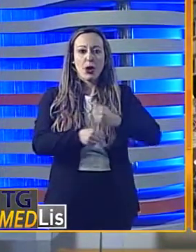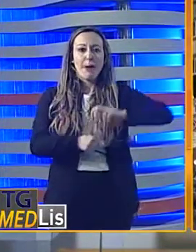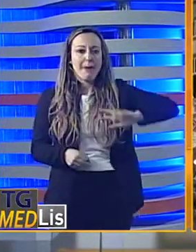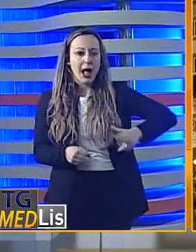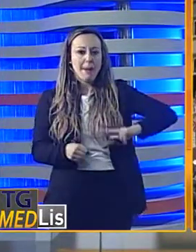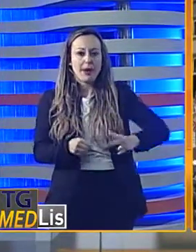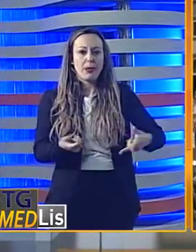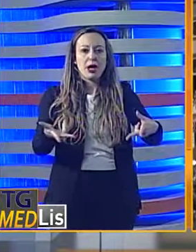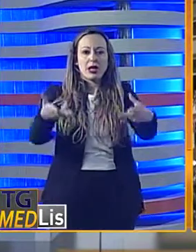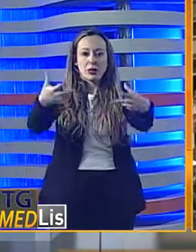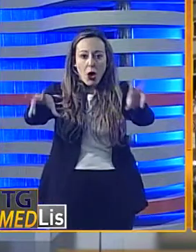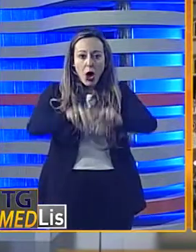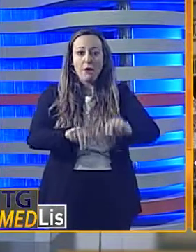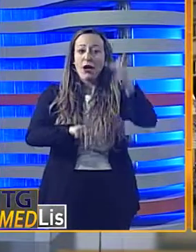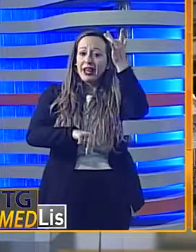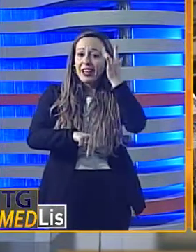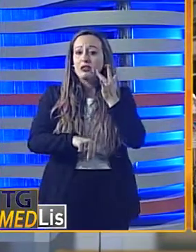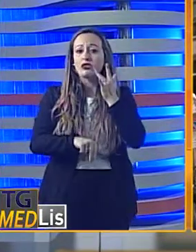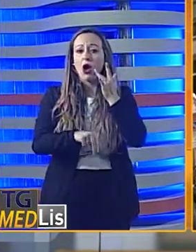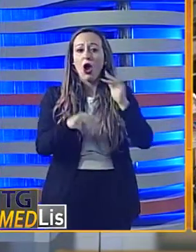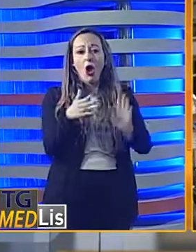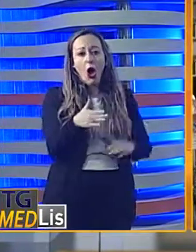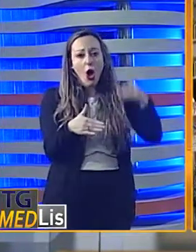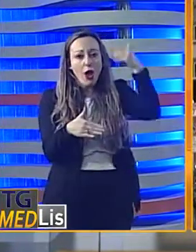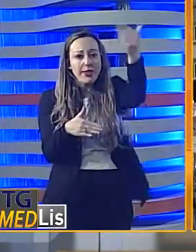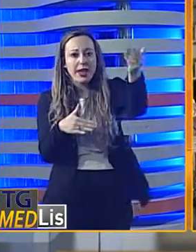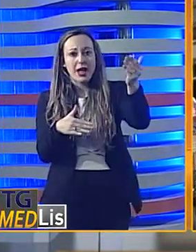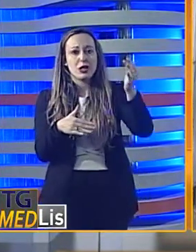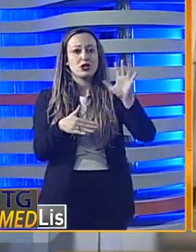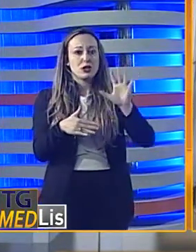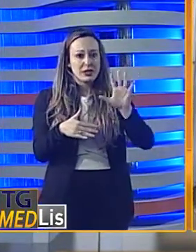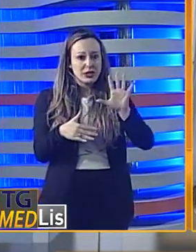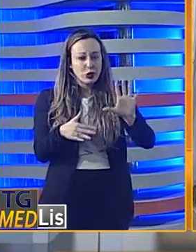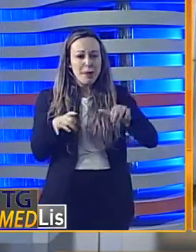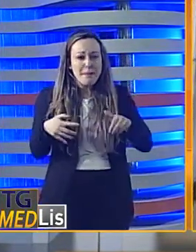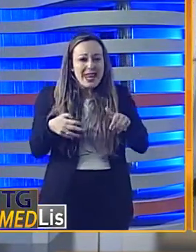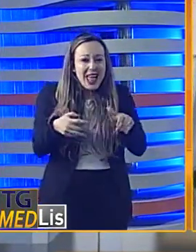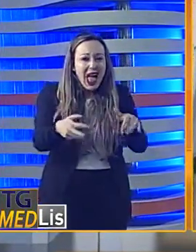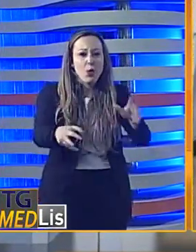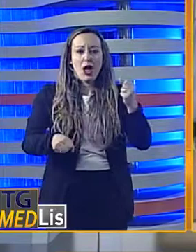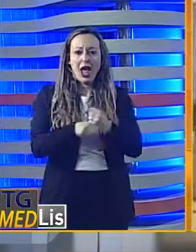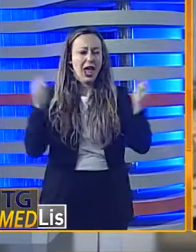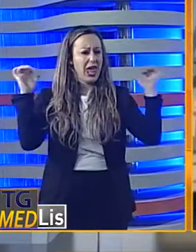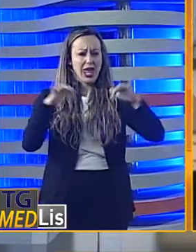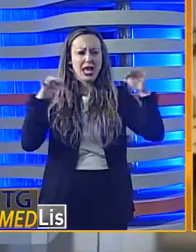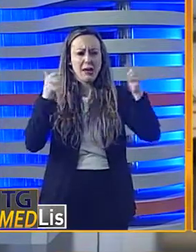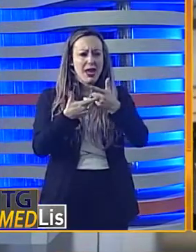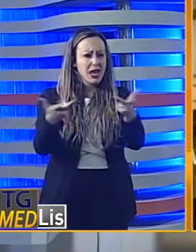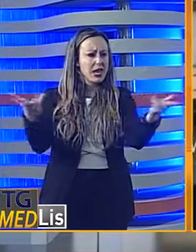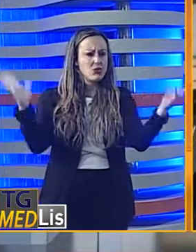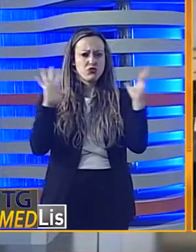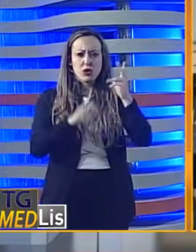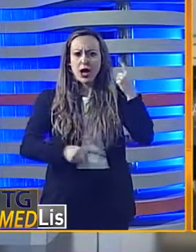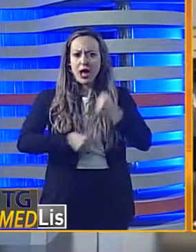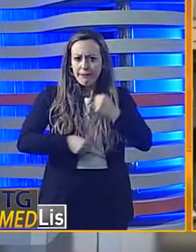Ancora il caso Almaviva. Di nuovo al centro della cronaca i dipendenti del call center Almaviva. L'azienda ha annunciato